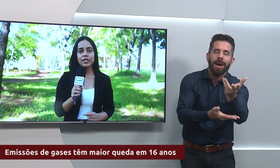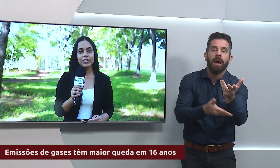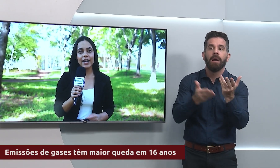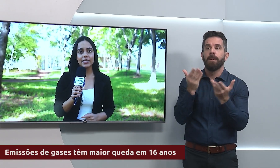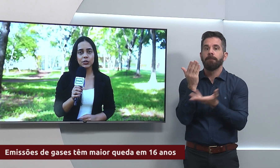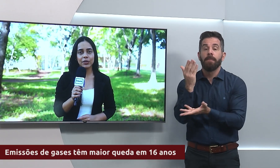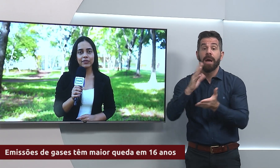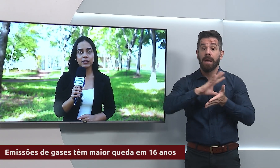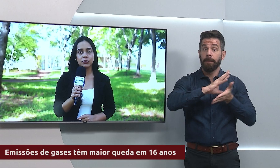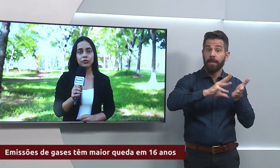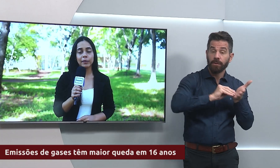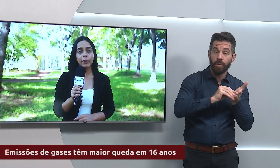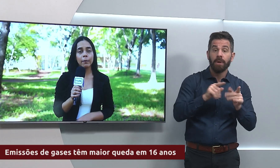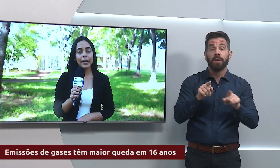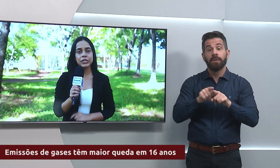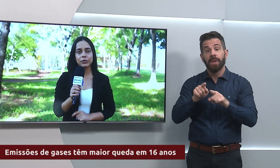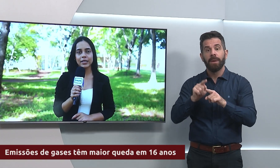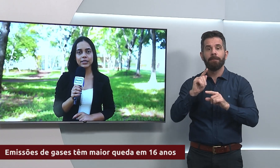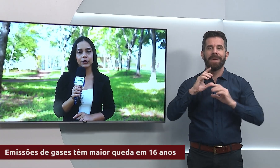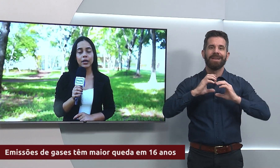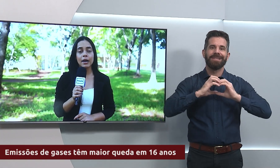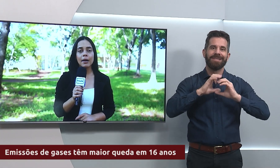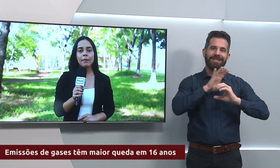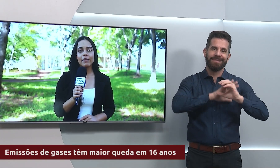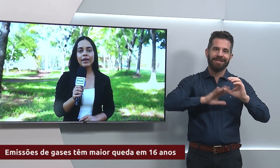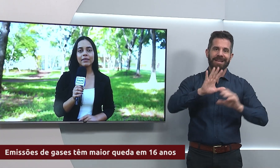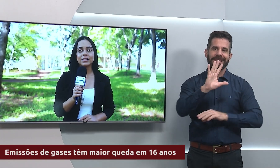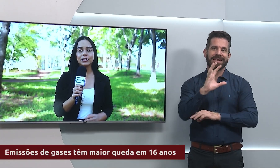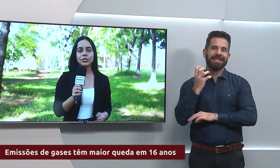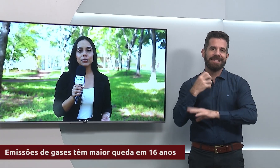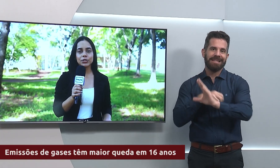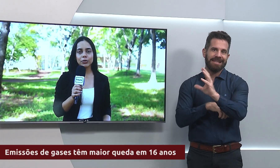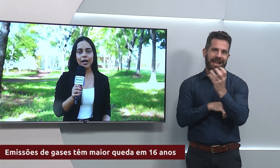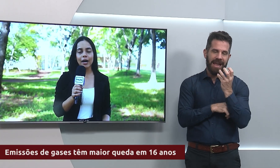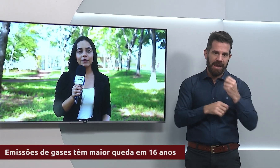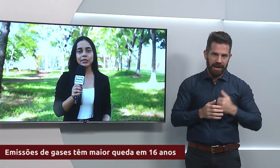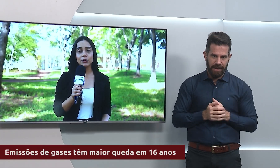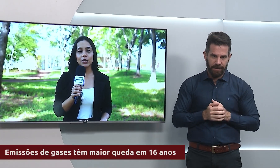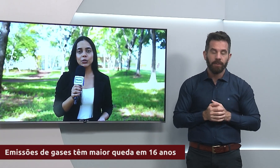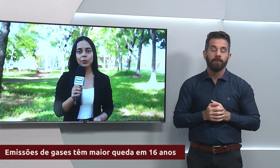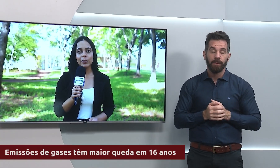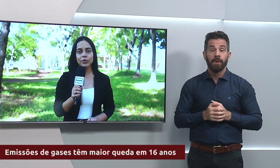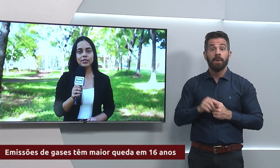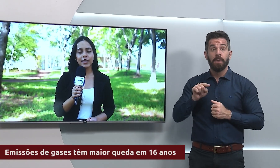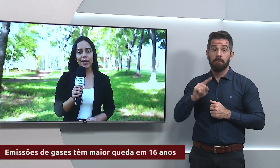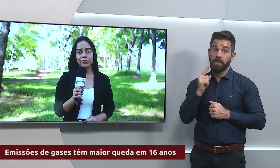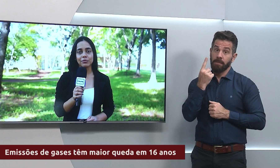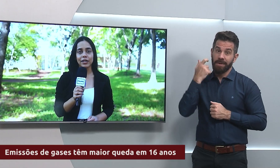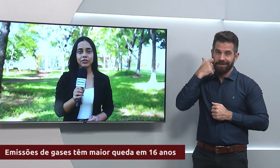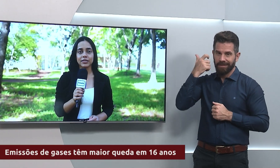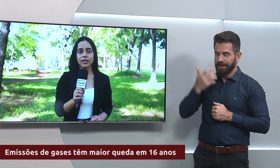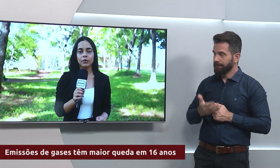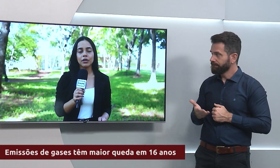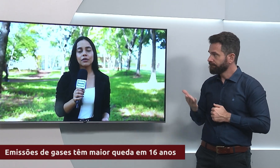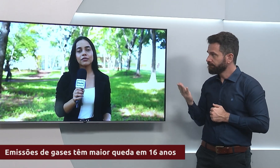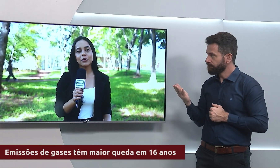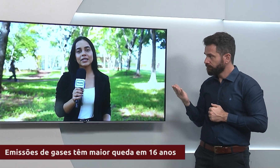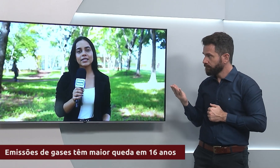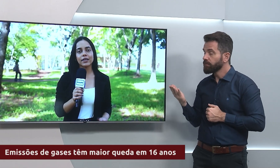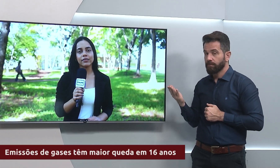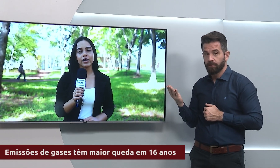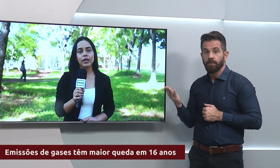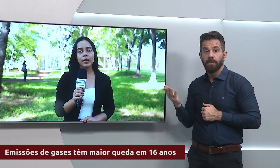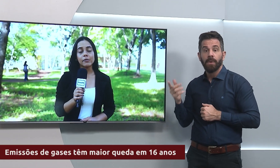emissões de gases do efeito estufa por parte do Brasil. Bem, mas antes de continuar, pensando no nosso público cego e de baixa visão, vou